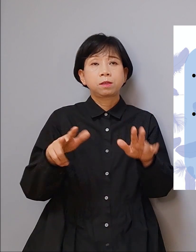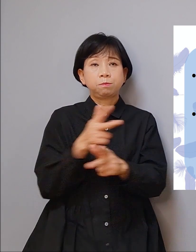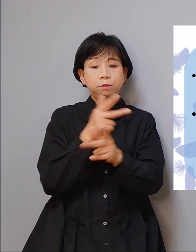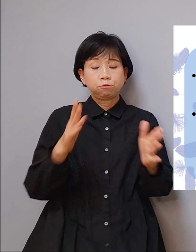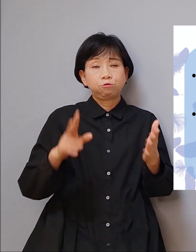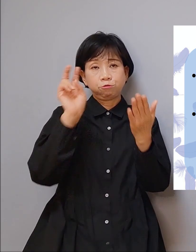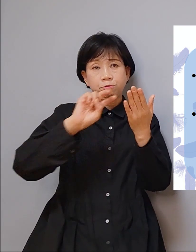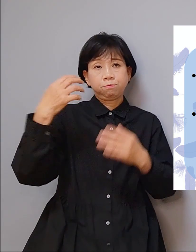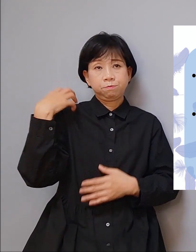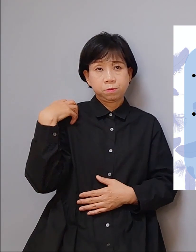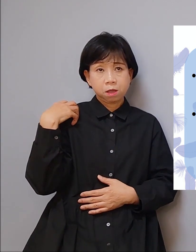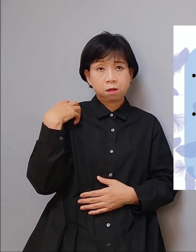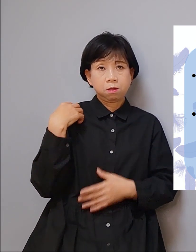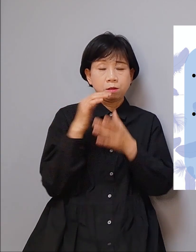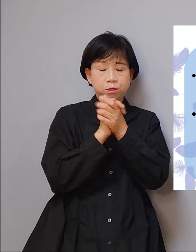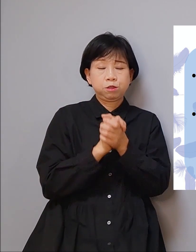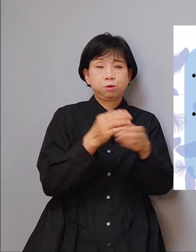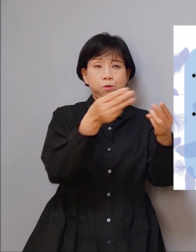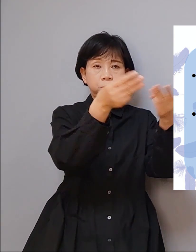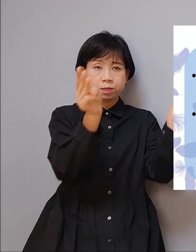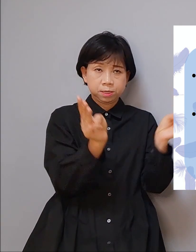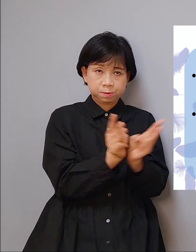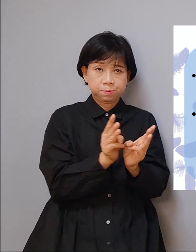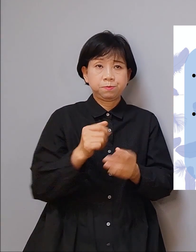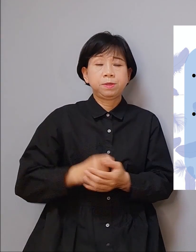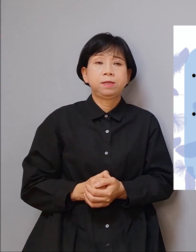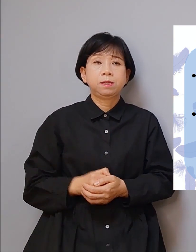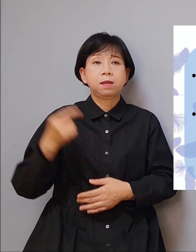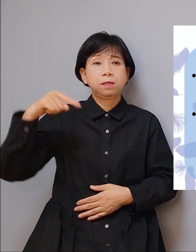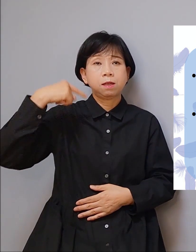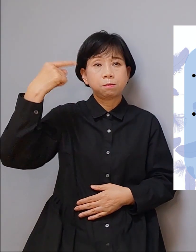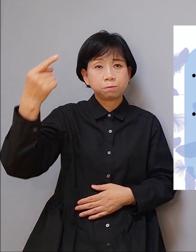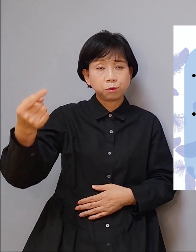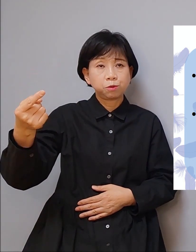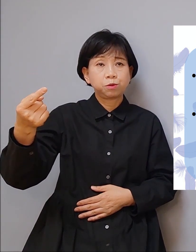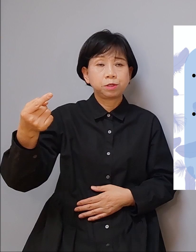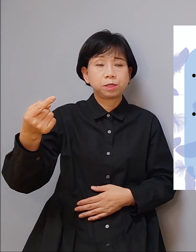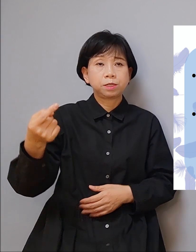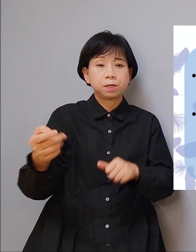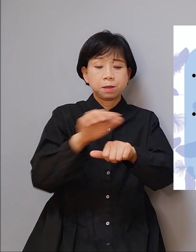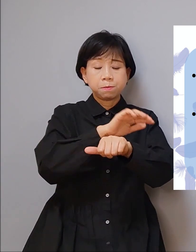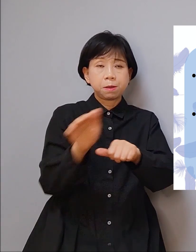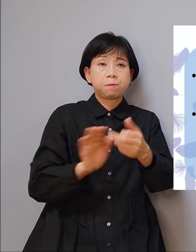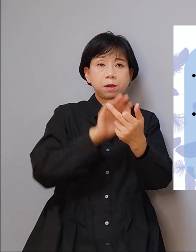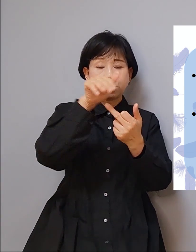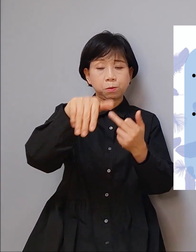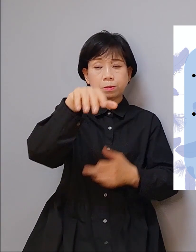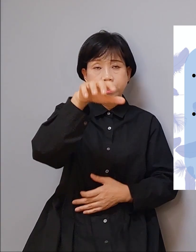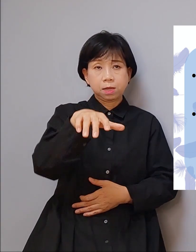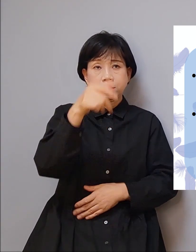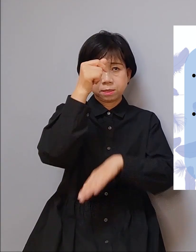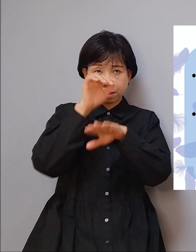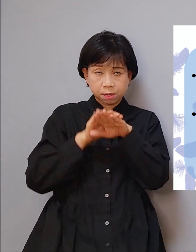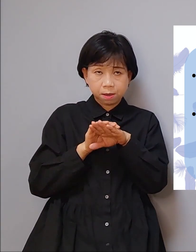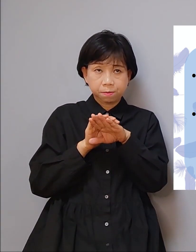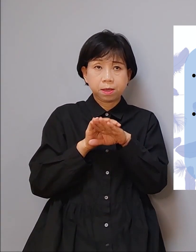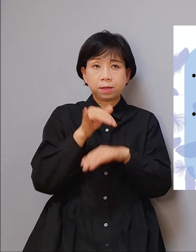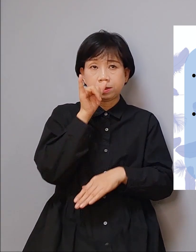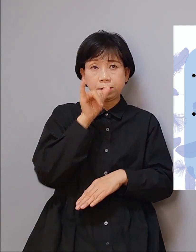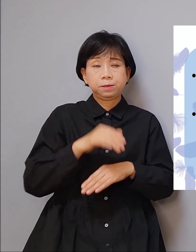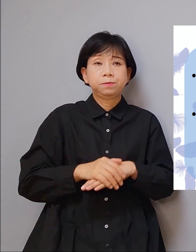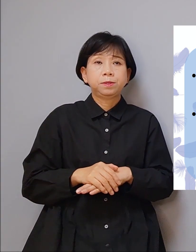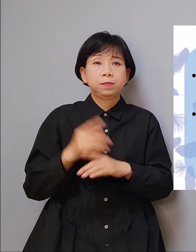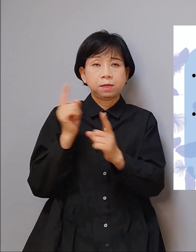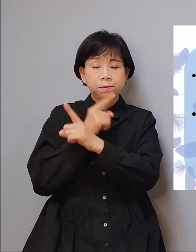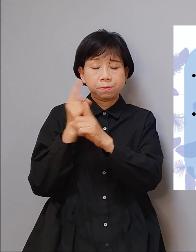이번 주간 콰이어는 기도팀입니다. 다음 주일 오후 예배는 막벨라 동산에서 예배드립니다. 매일 새벽 기도회와 화요 기도에